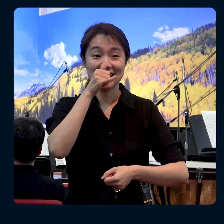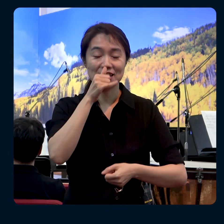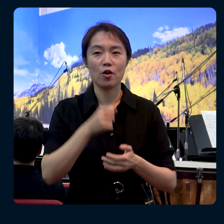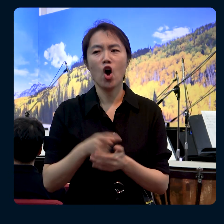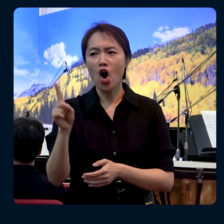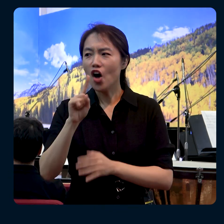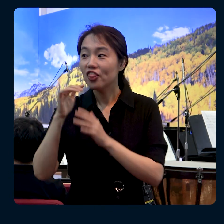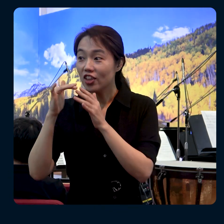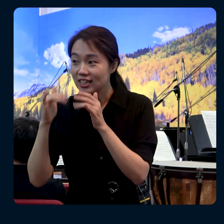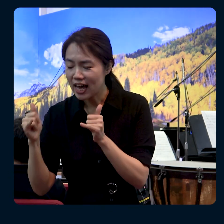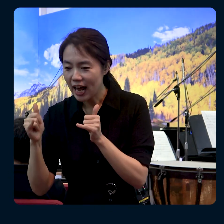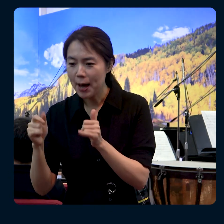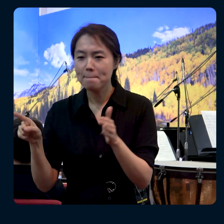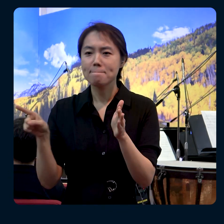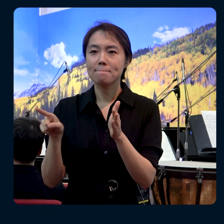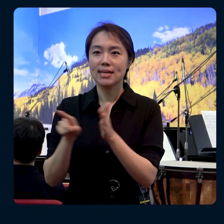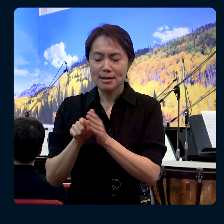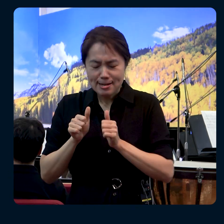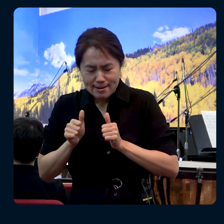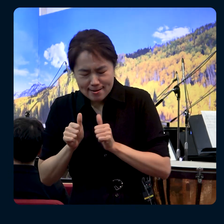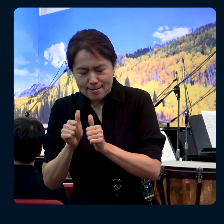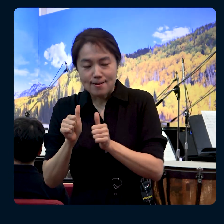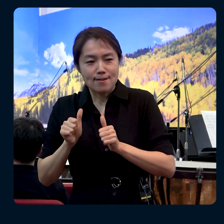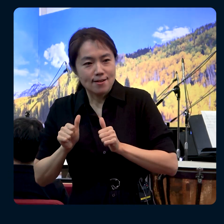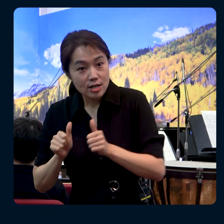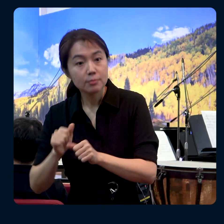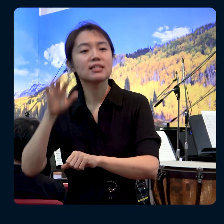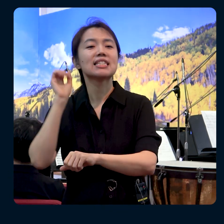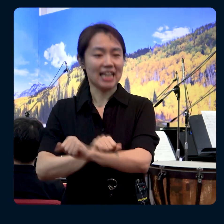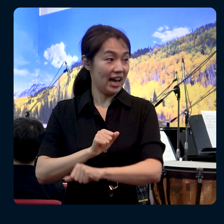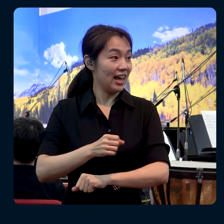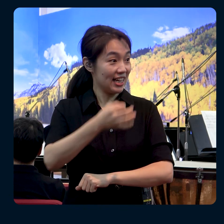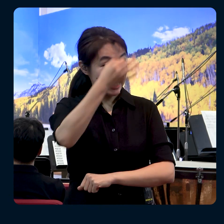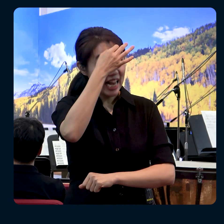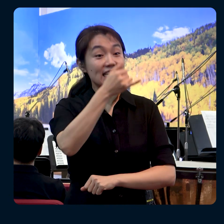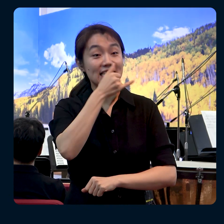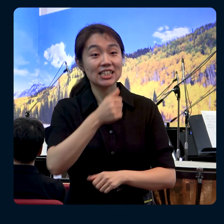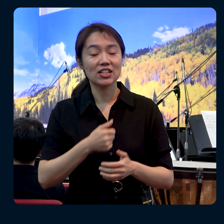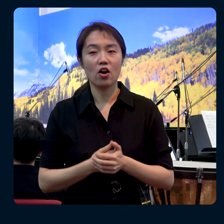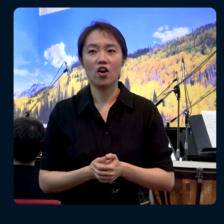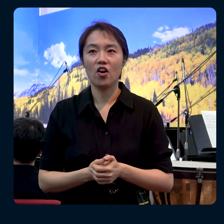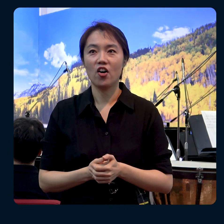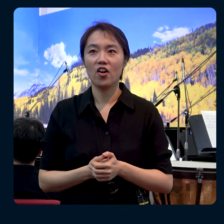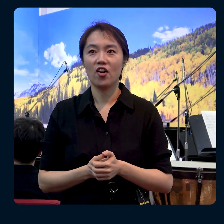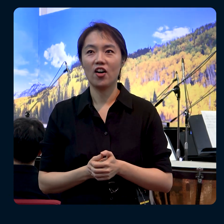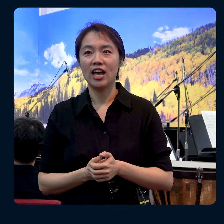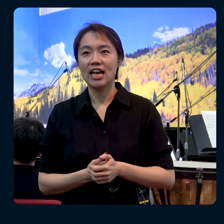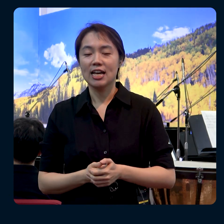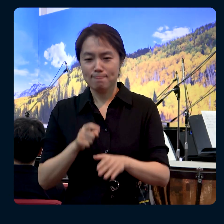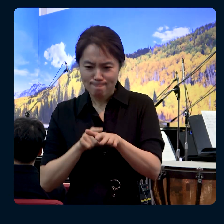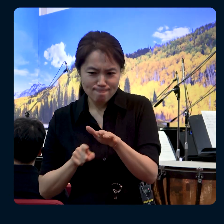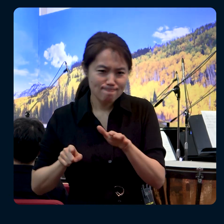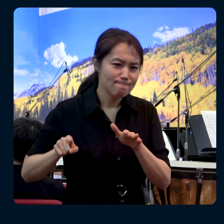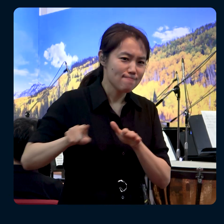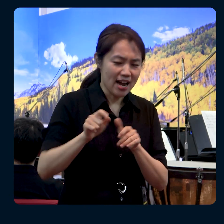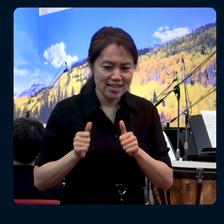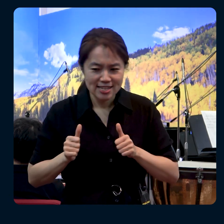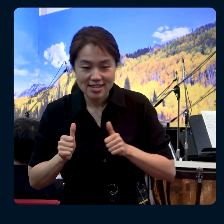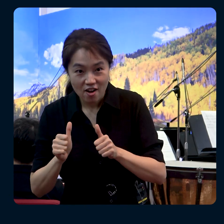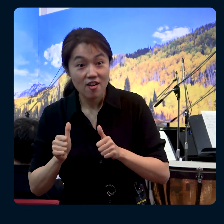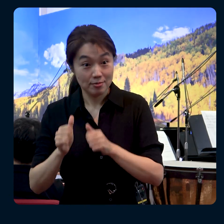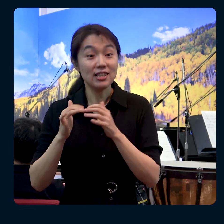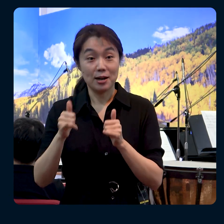어떤 사람은 열심을 내는 장기가 있어요. 그래서 하여간 열심히, 예배도 열심히 나오고 길 앞자리에 앉고 막 열심을 내는 사람이